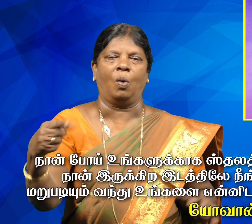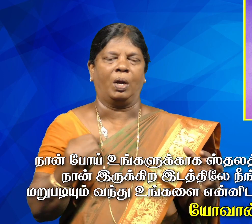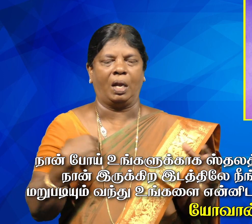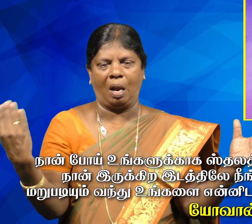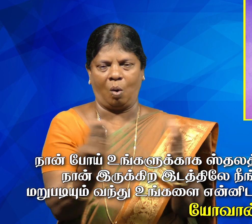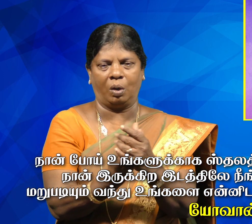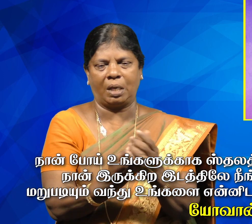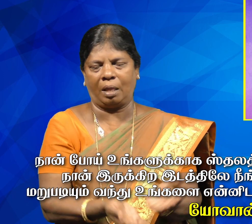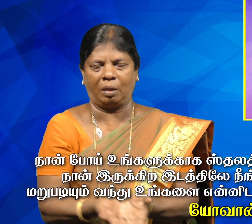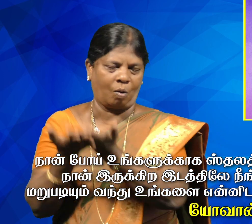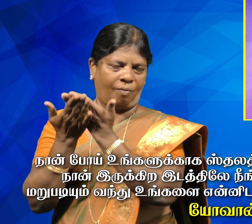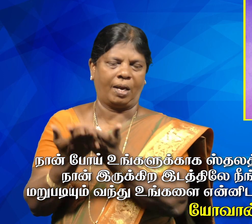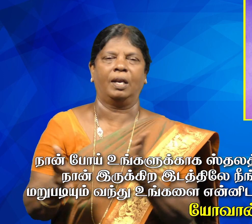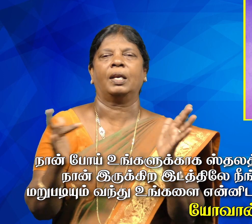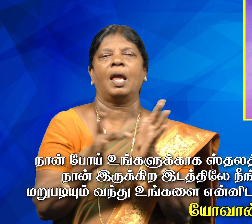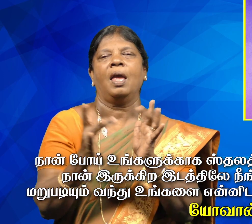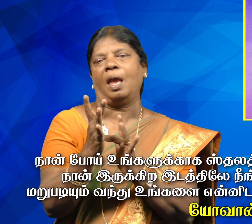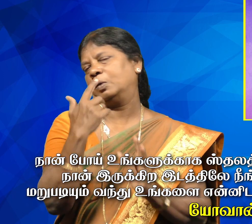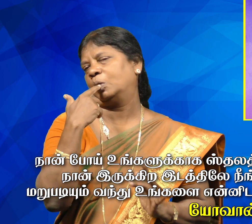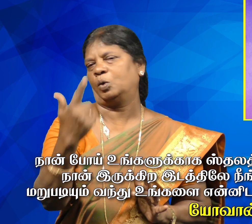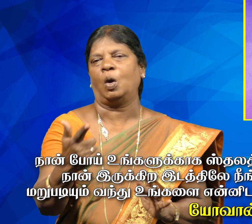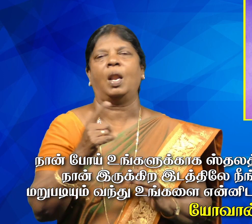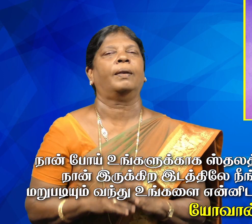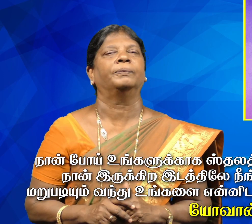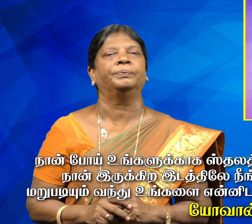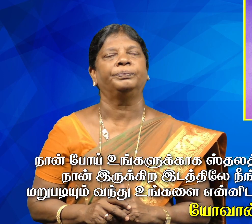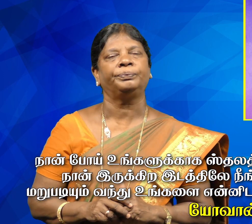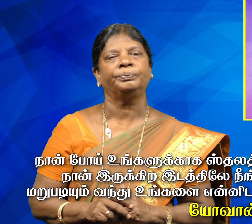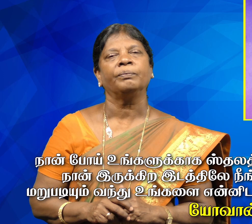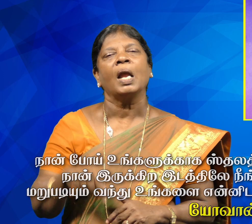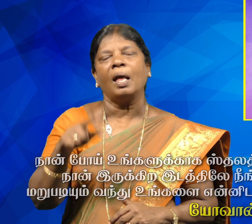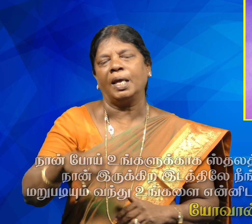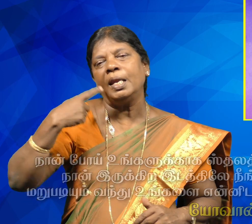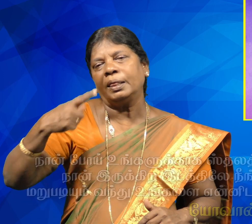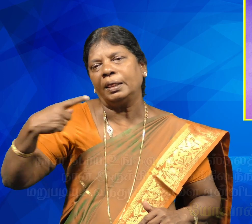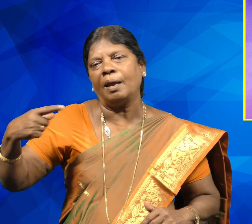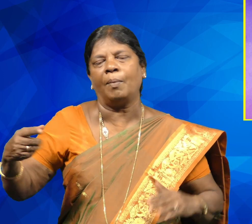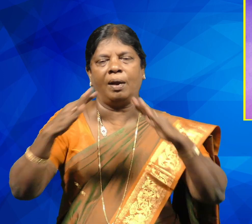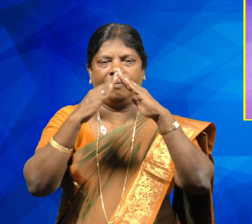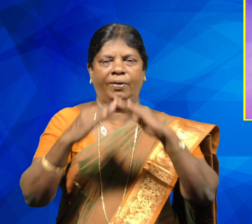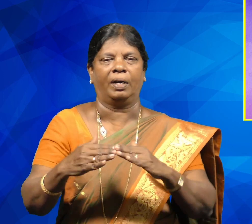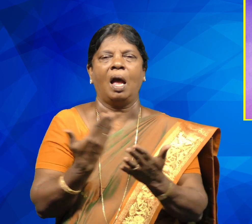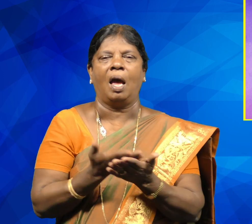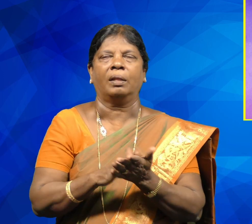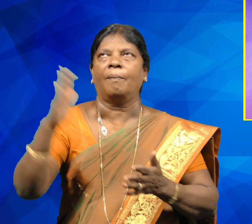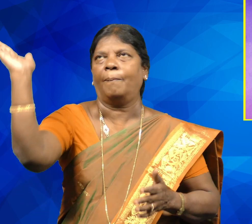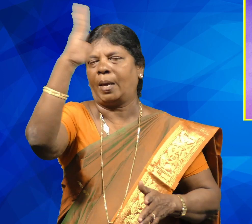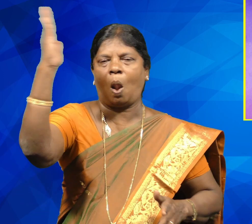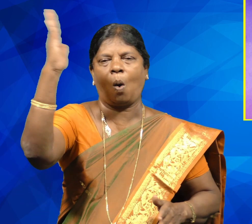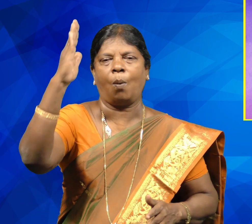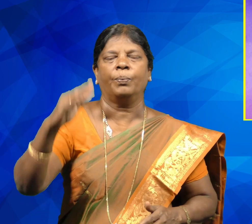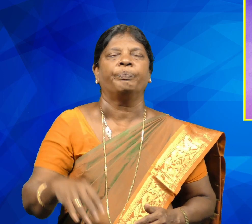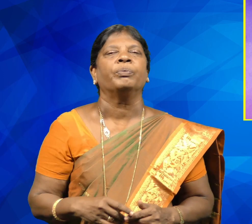வந்து உங்களை என்னோடு சேர்த்து கொள்வேன், அதுதான் நித்தியமான வீடு. அந்த நித்தியமான வீடு